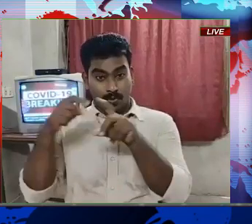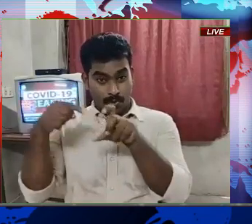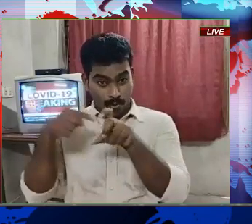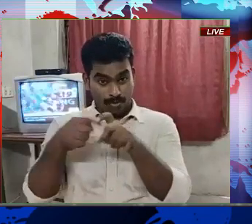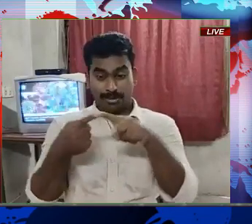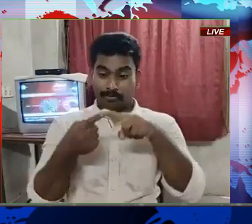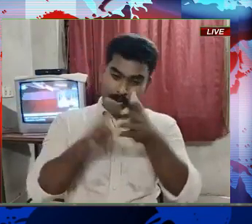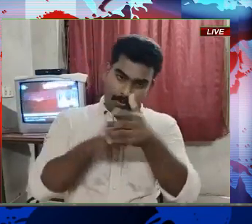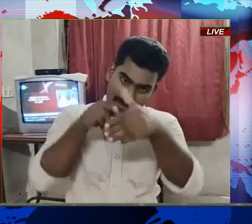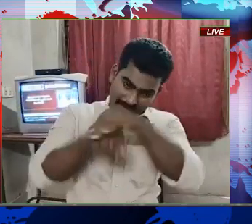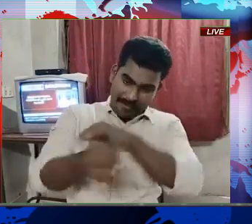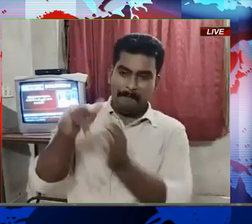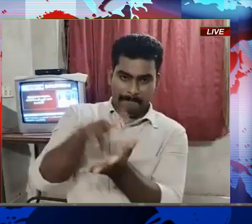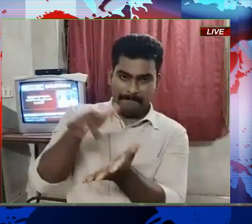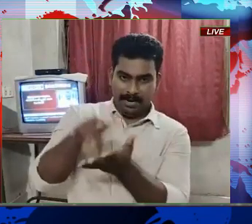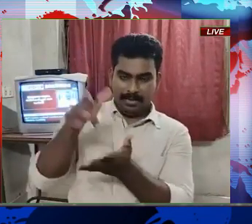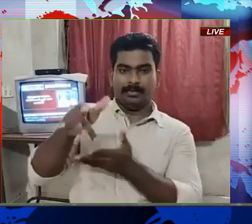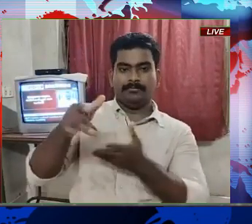മിൽമ